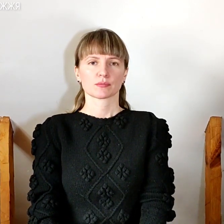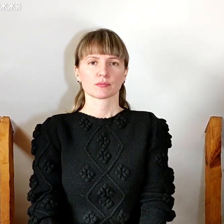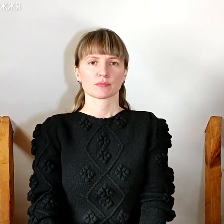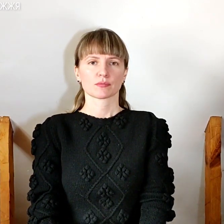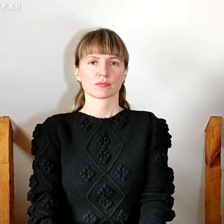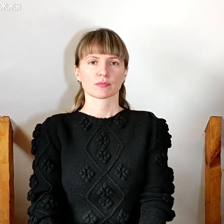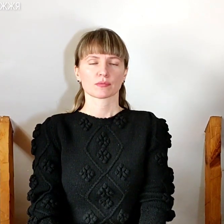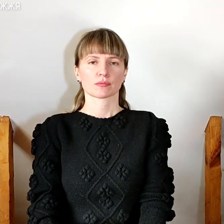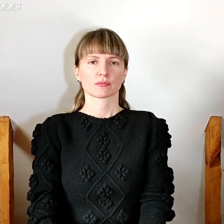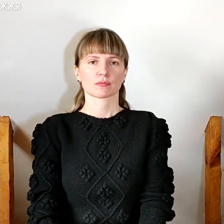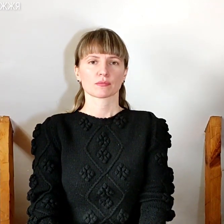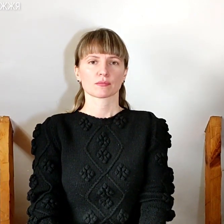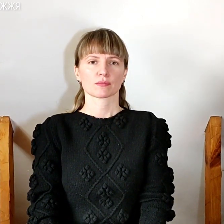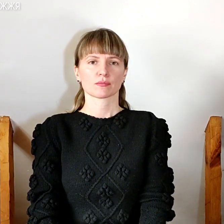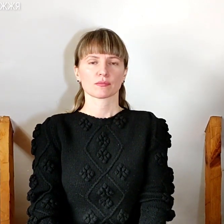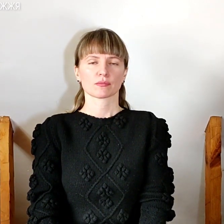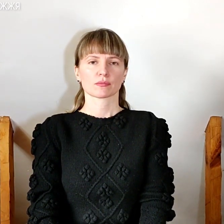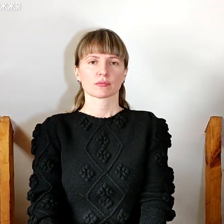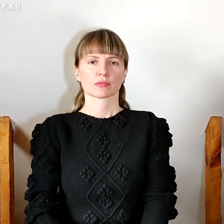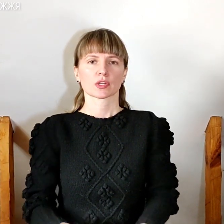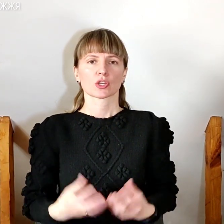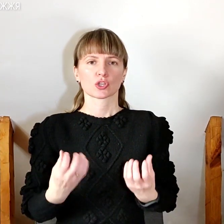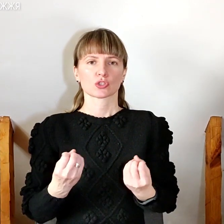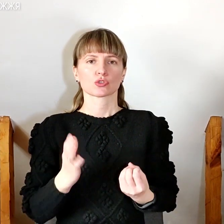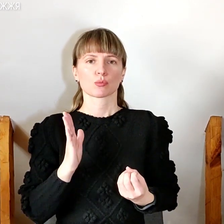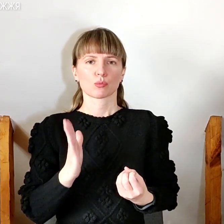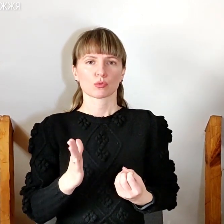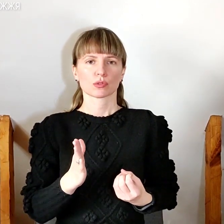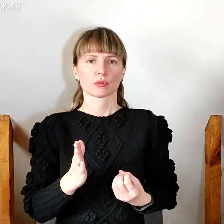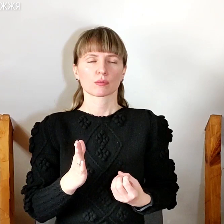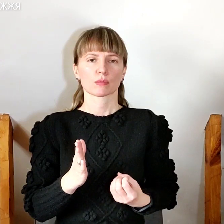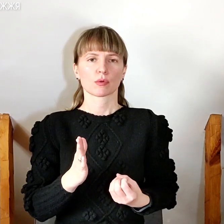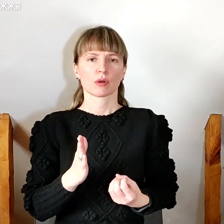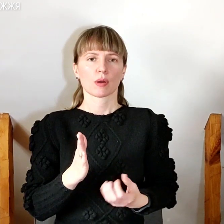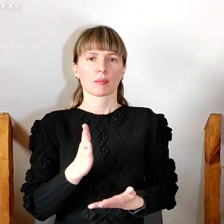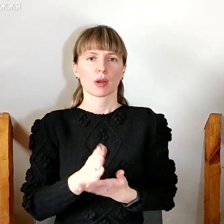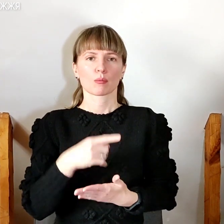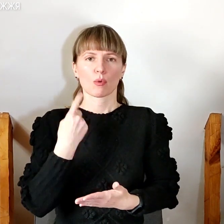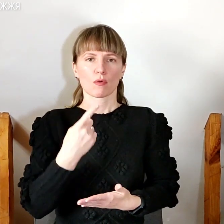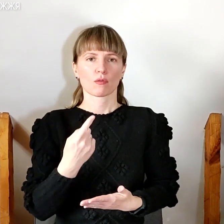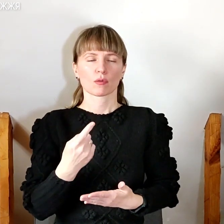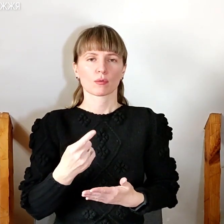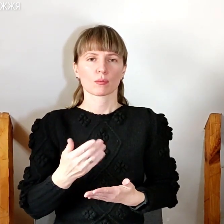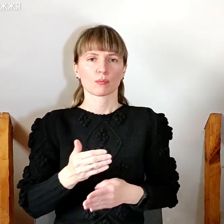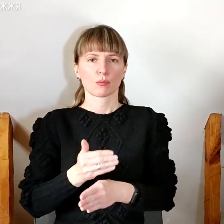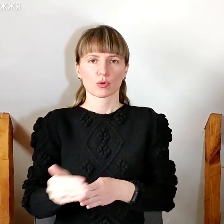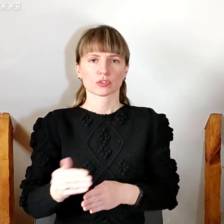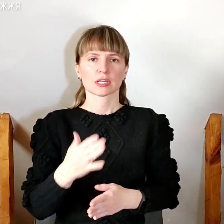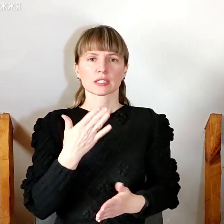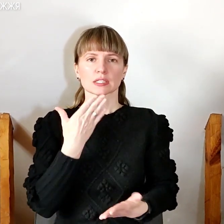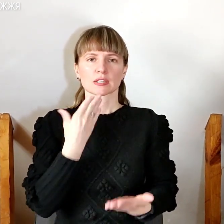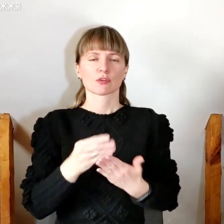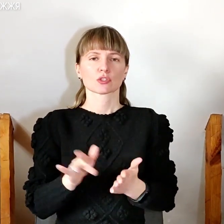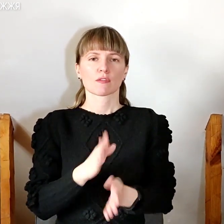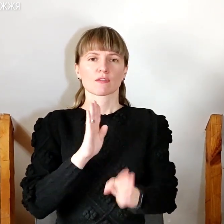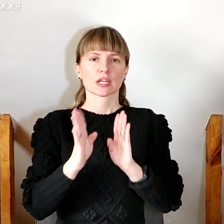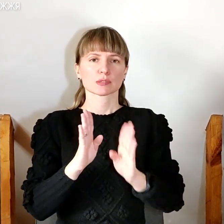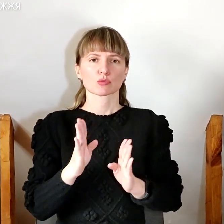Прямо щодо цього будемо мати трохи згодом. Також на своїй сторінці у Фейсбуці близько 2 годин тому з'явилася і заява